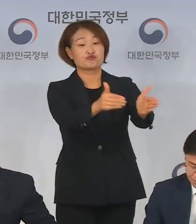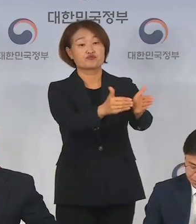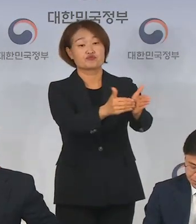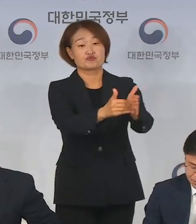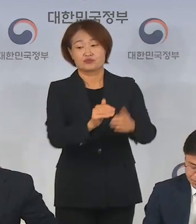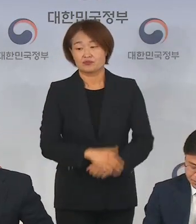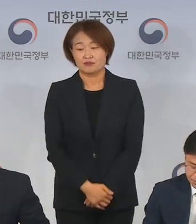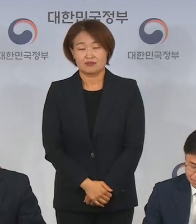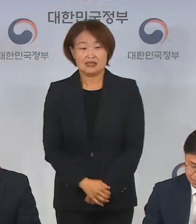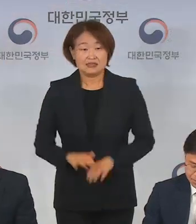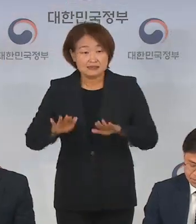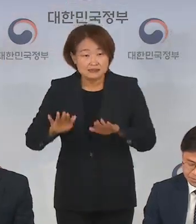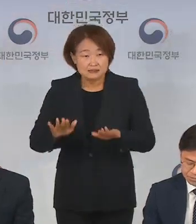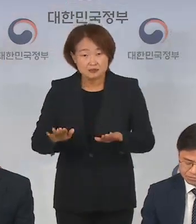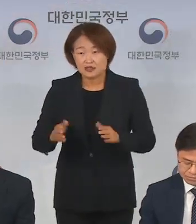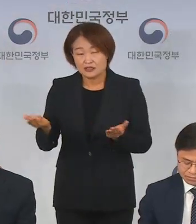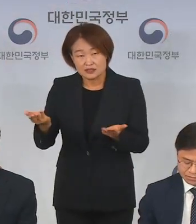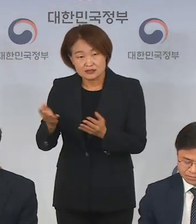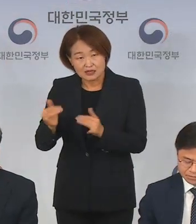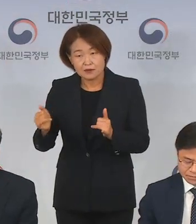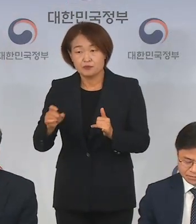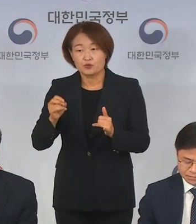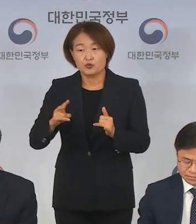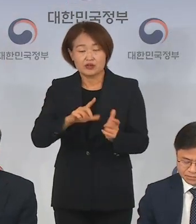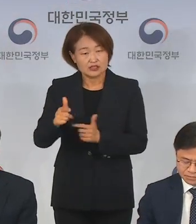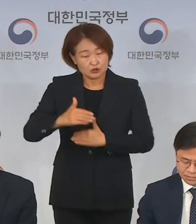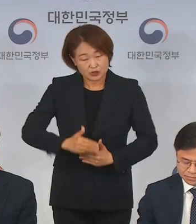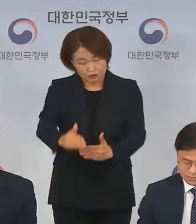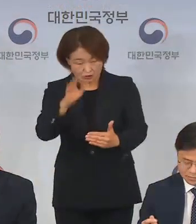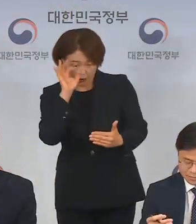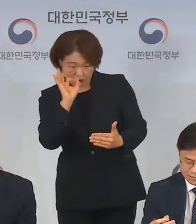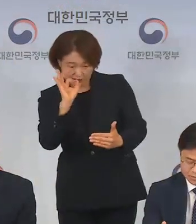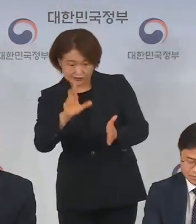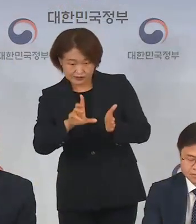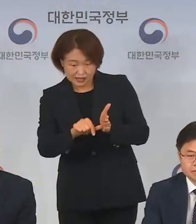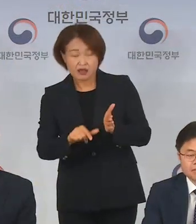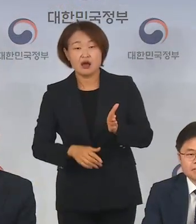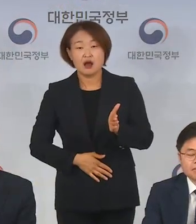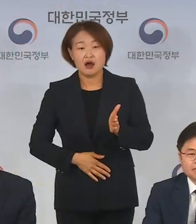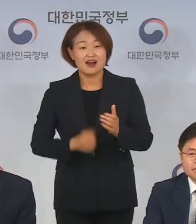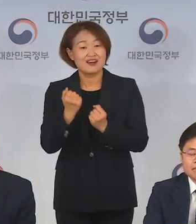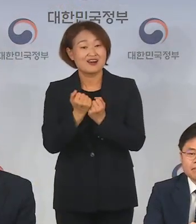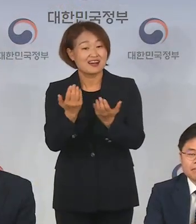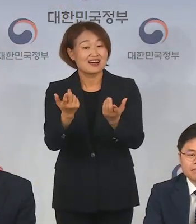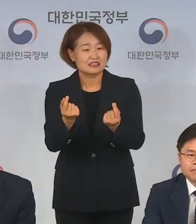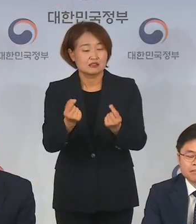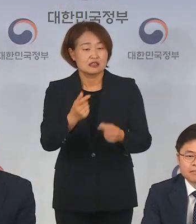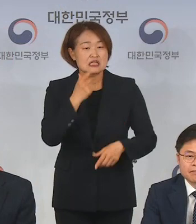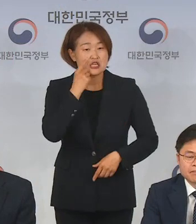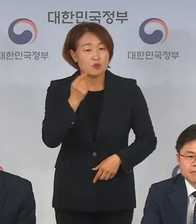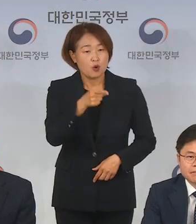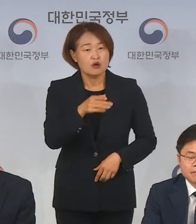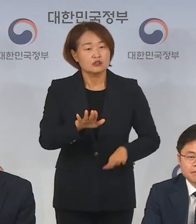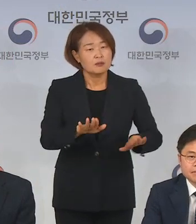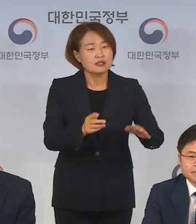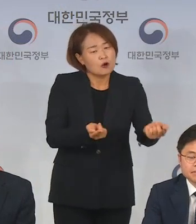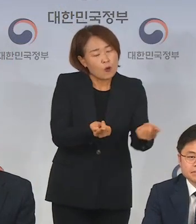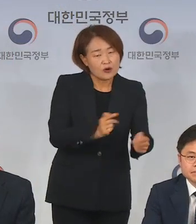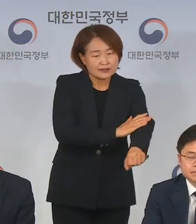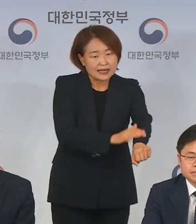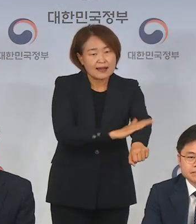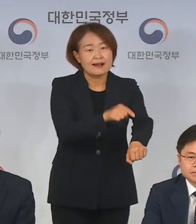저희가 현재까지 지금 일측과 실무적으로 진행하는 그 과정을 보면 아까 설명드린 대로 최대한 일본 측이 지금 융통성을 발휘를